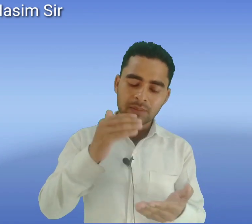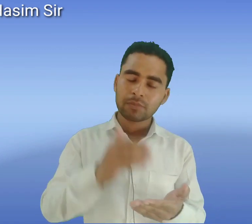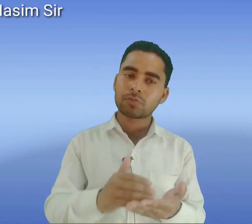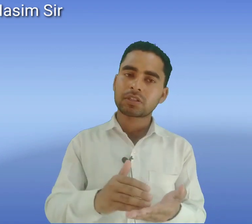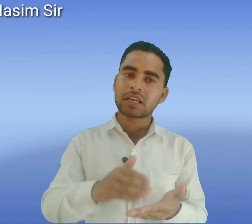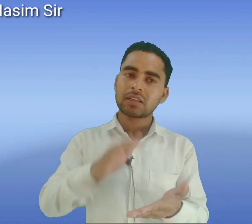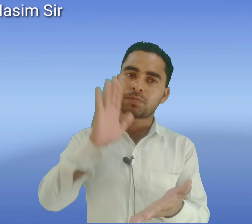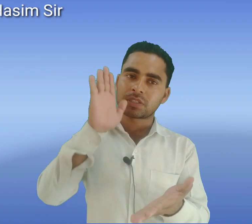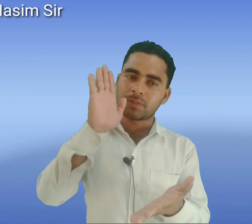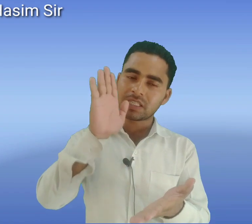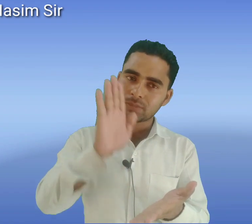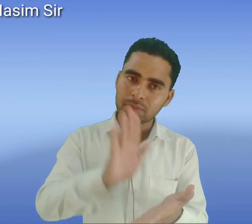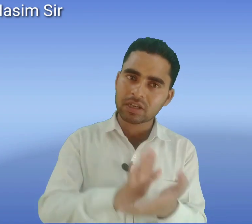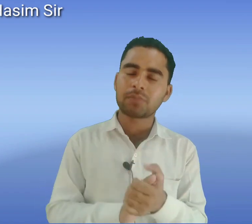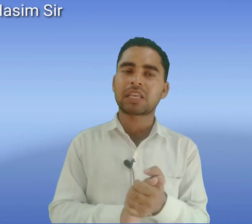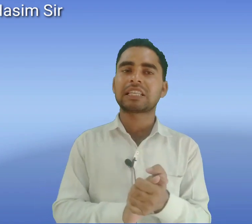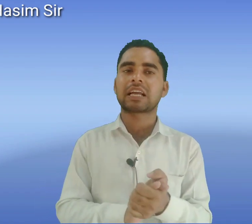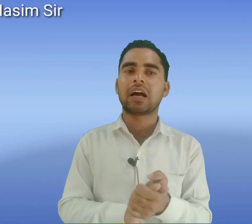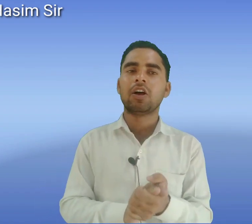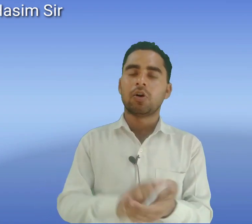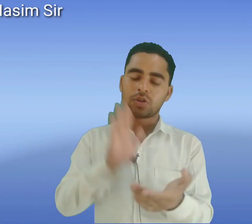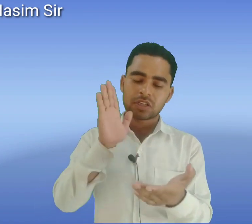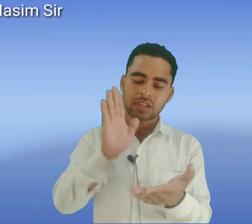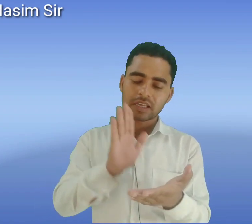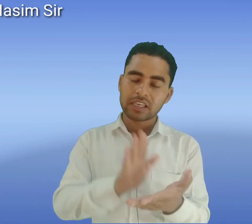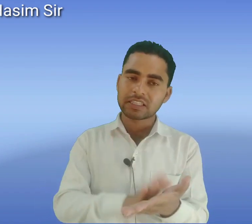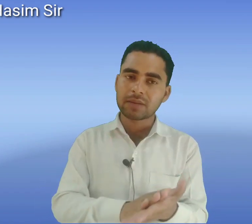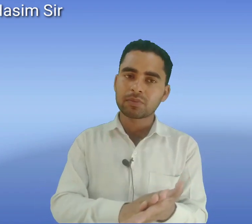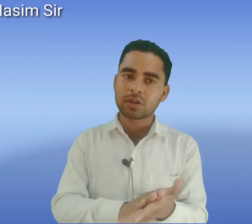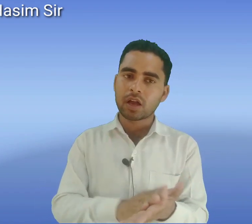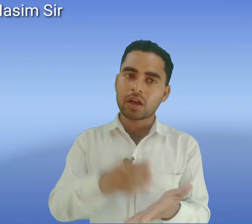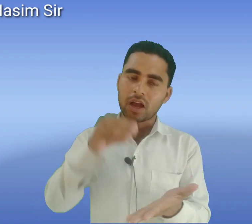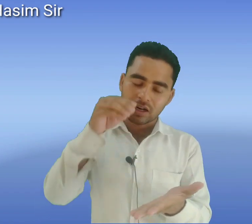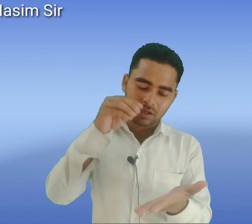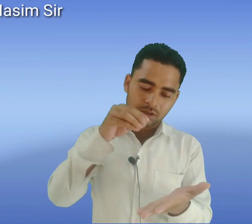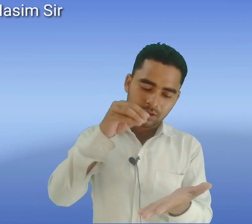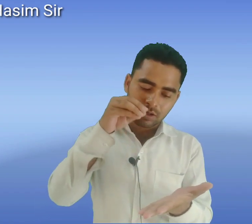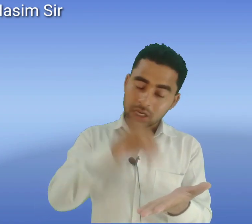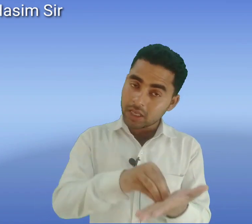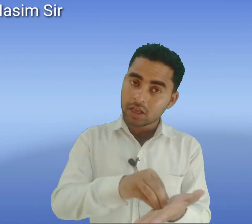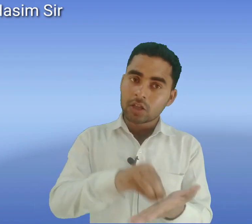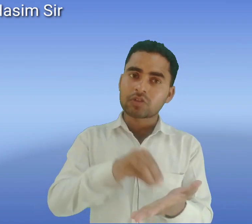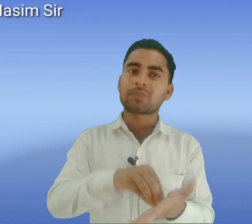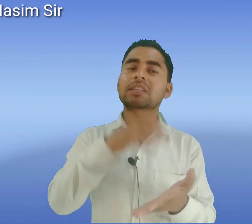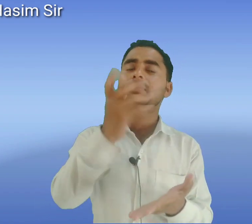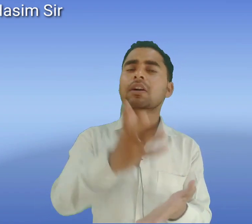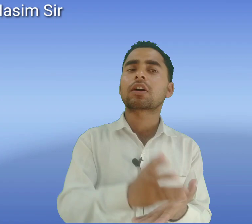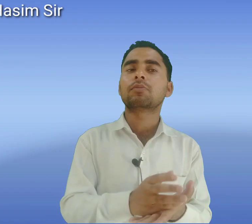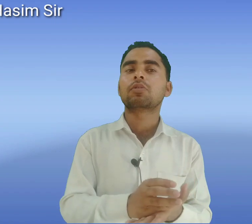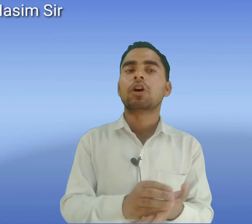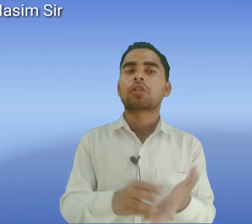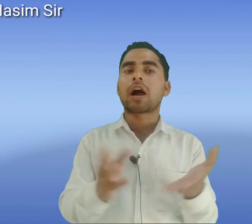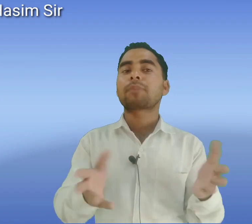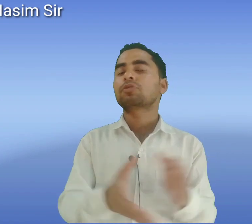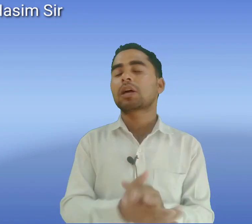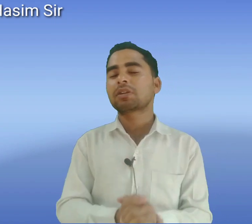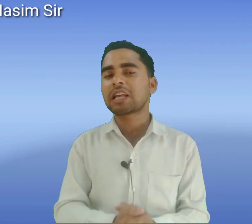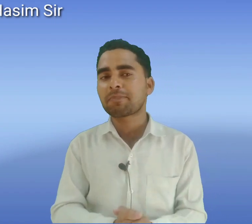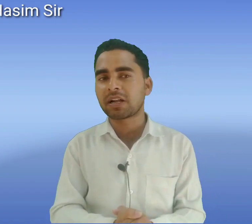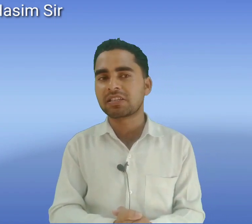हम आपको बताया कि समय सीमा भी कम किया जाएगा वह सकता के एग्जाम अगर कर ले तो उस समय सीमा खत्म हो तो आप उत्तम इतिहास